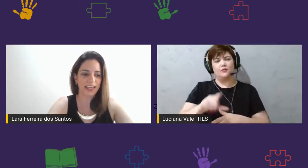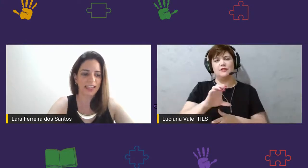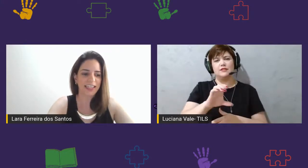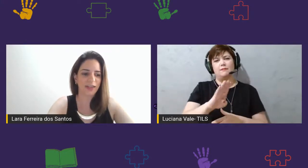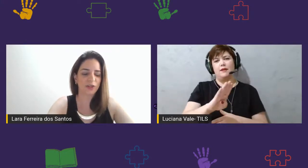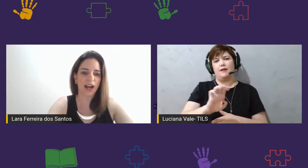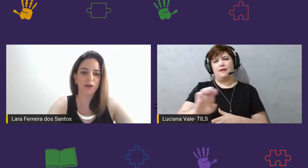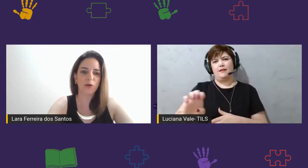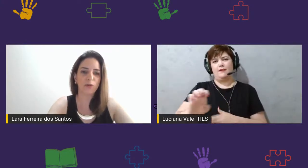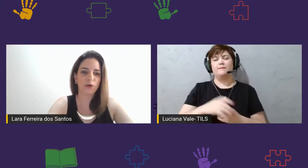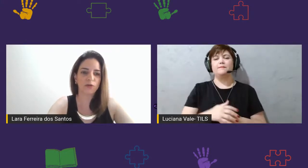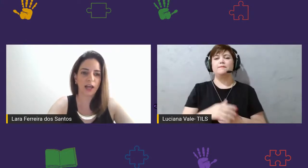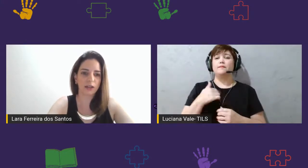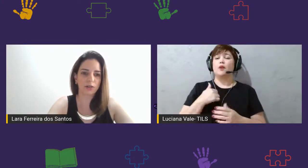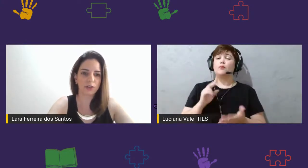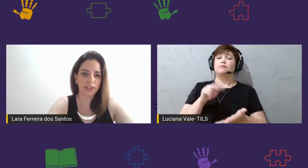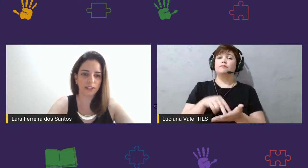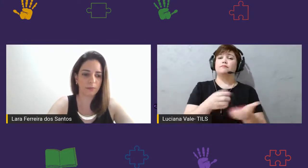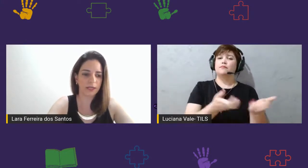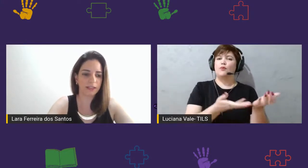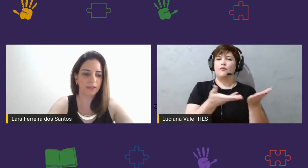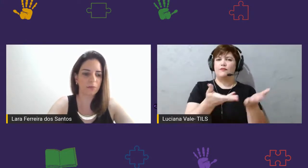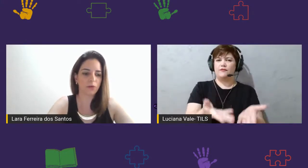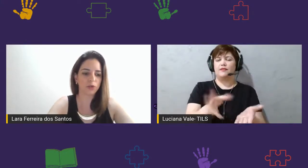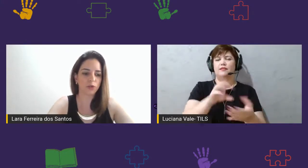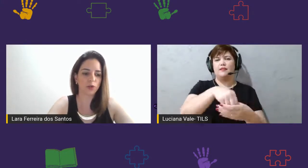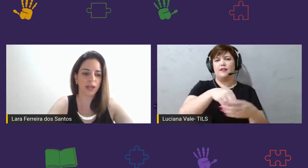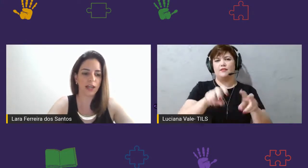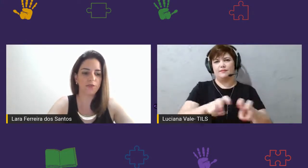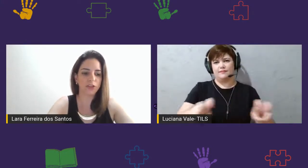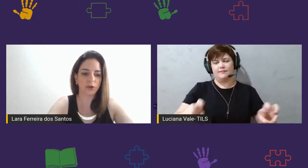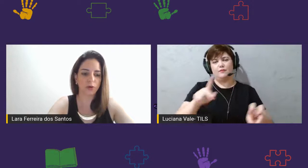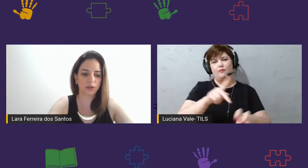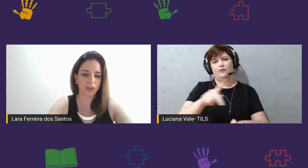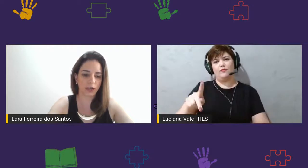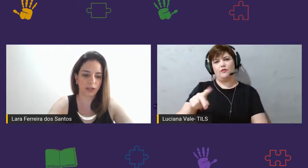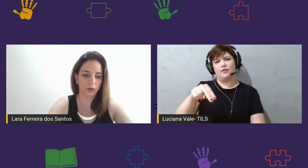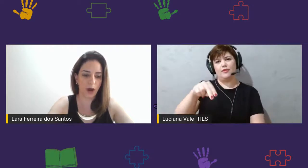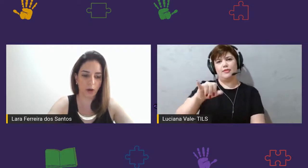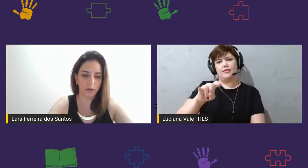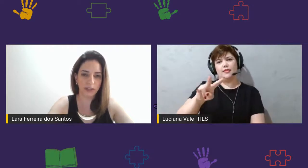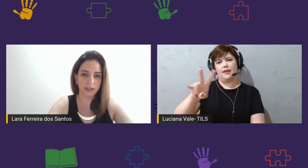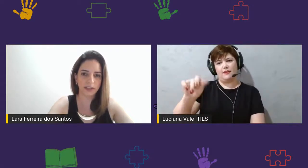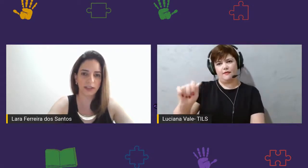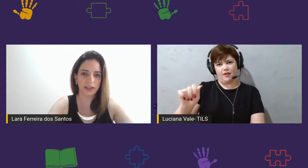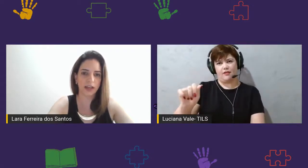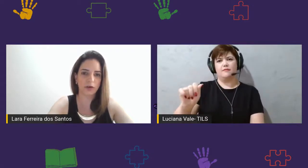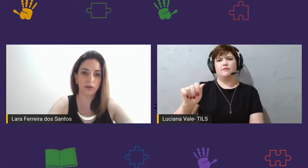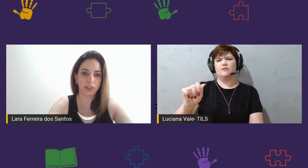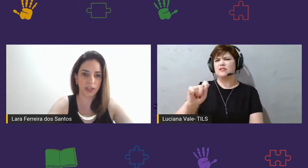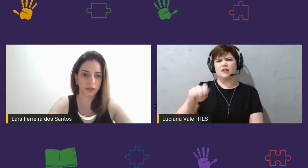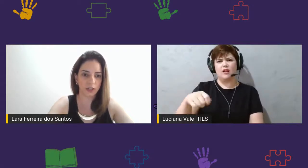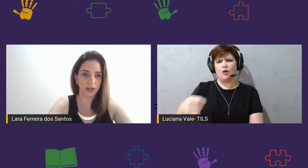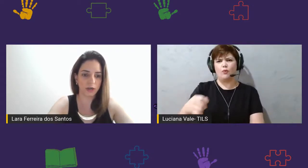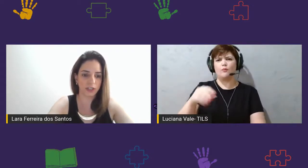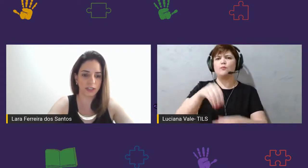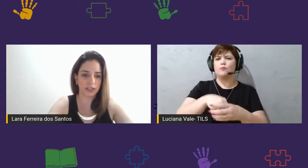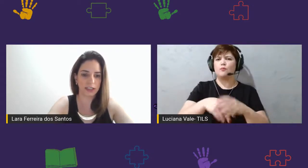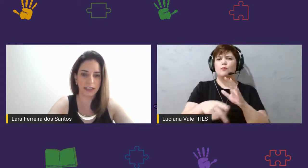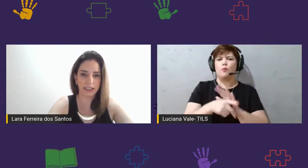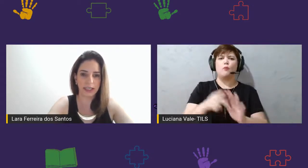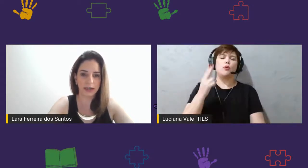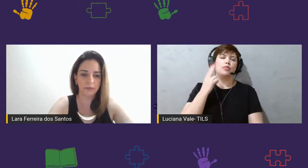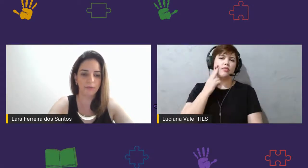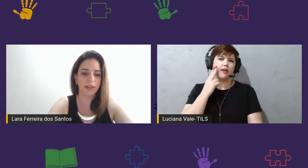CBE e eu trago como convidados nessa mesa a professora Neiva de Aquino Albres, da Universidade Federal de